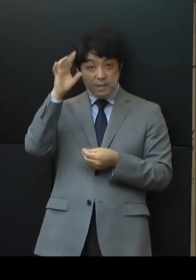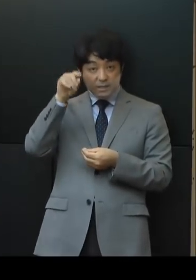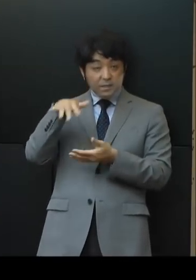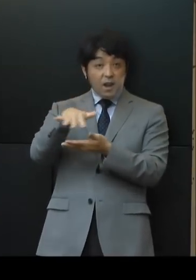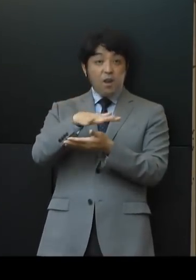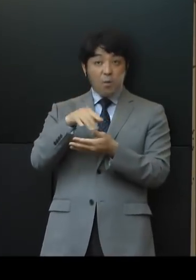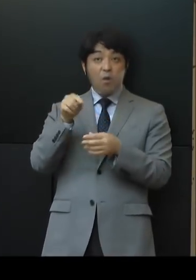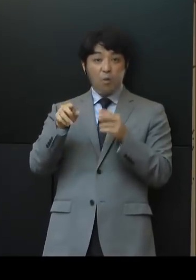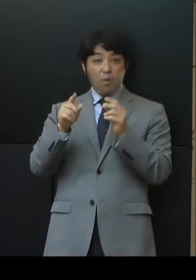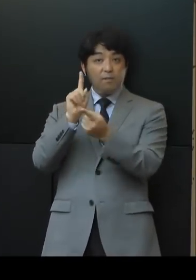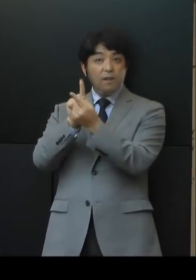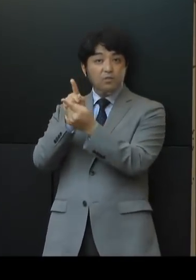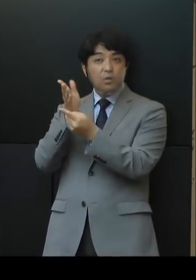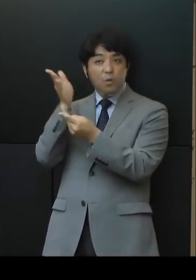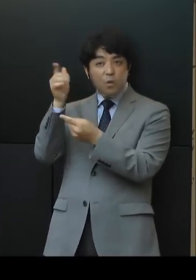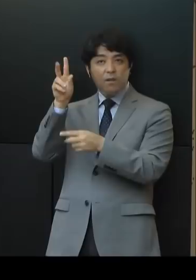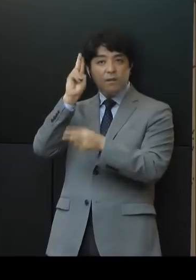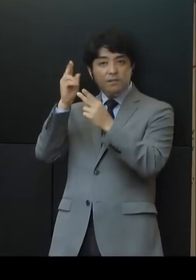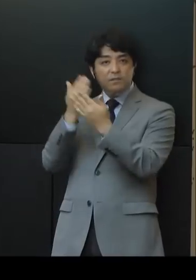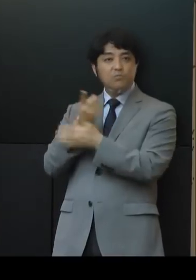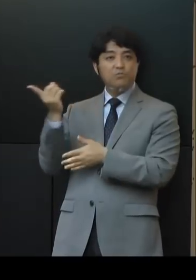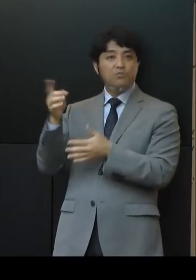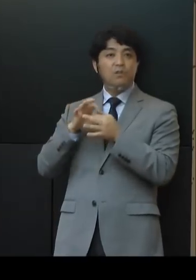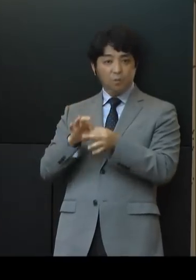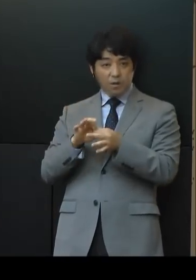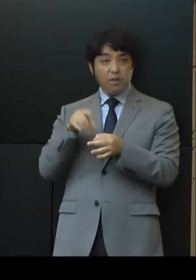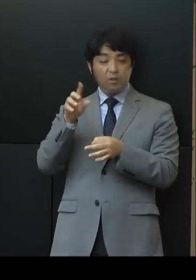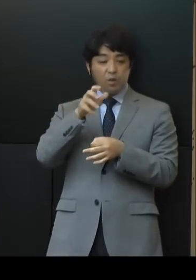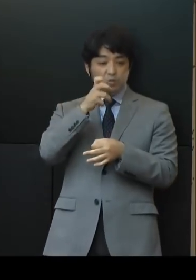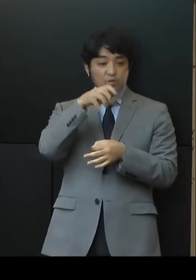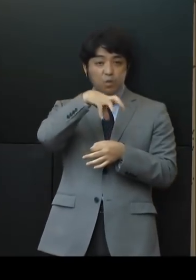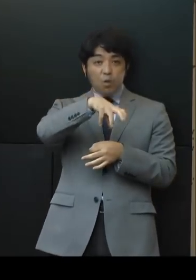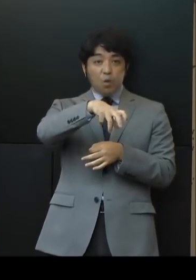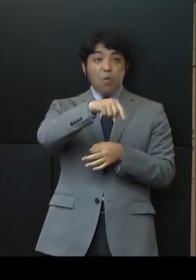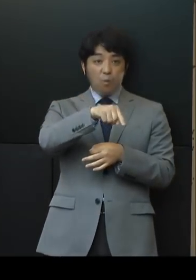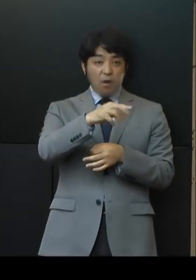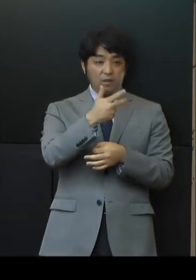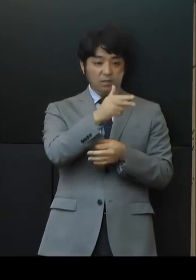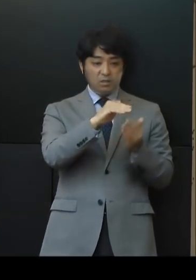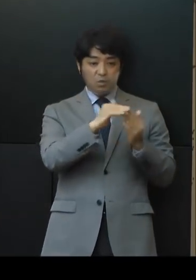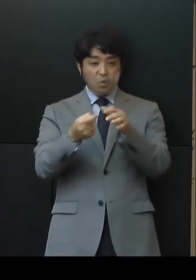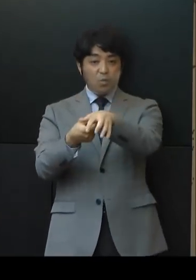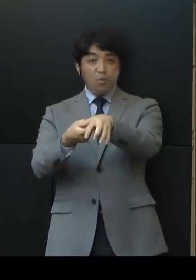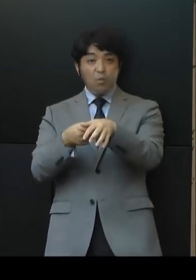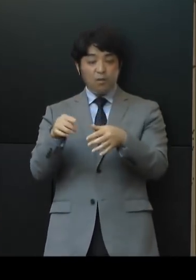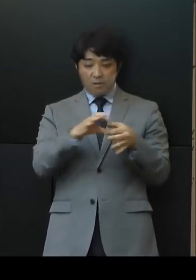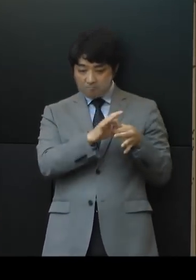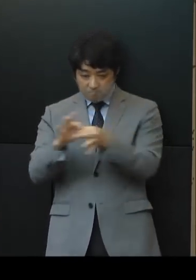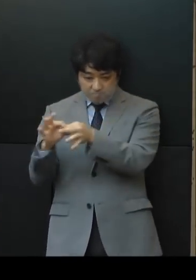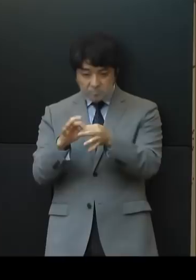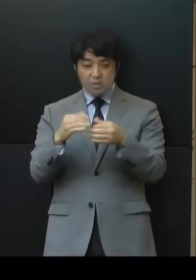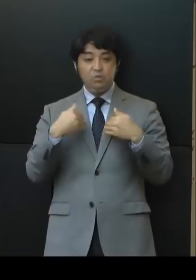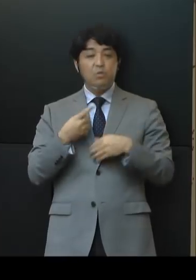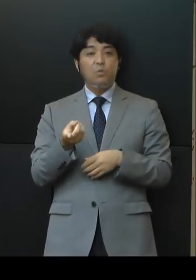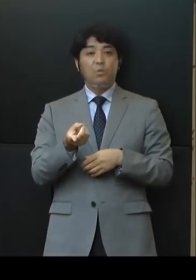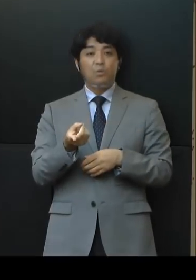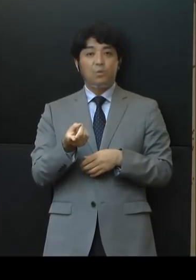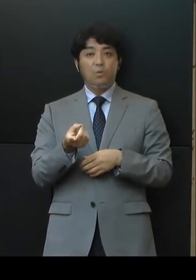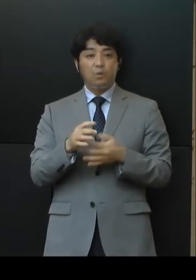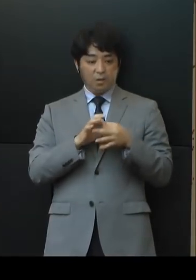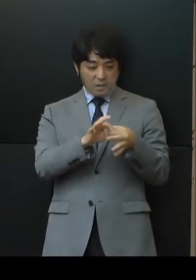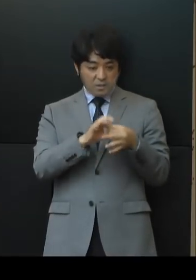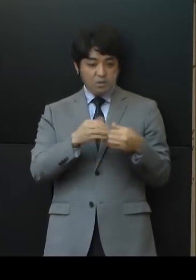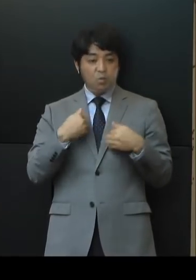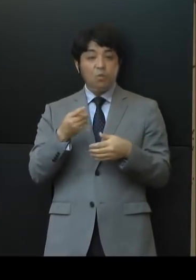でもありますし、水道料金については上水道下水道など市町村との連携が必要になってきます。ですから県が単独で決